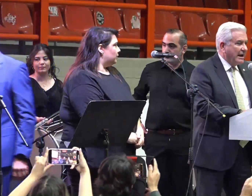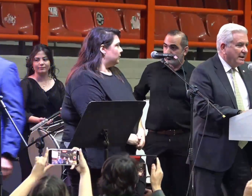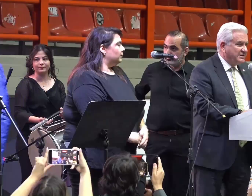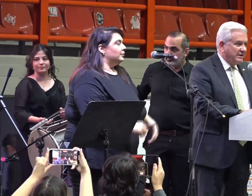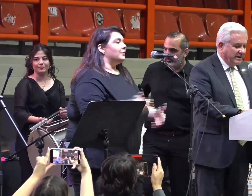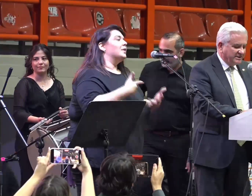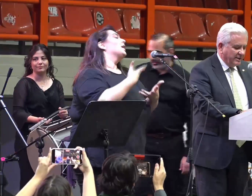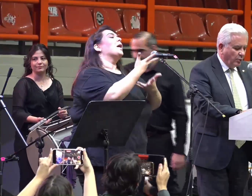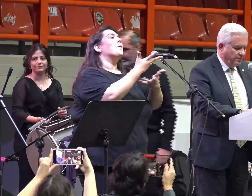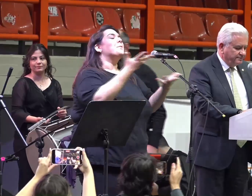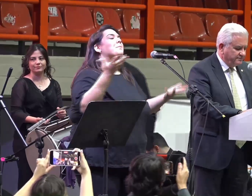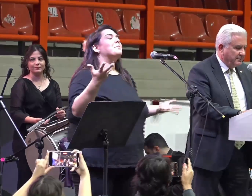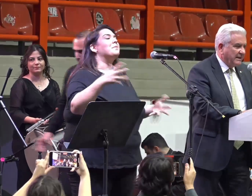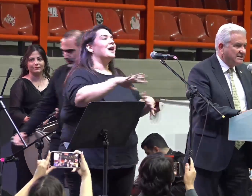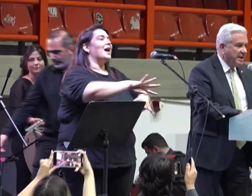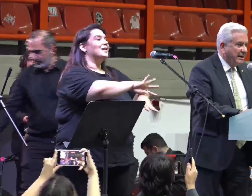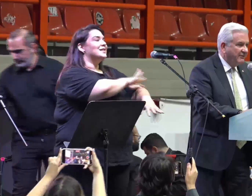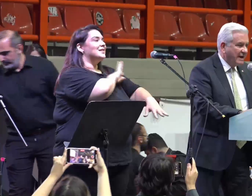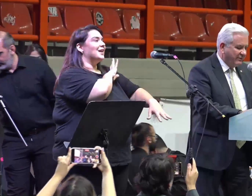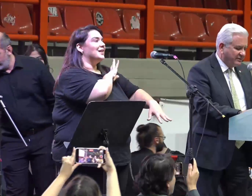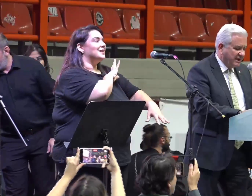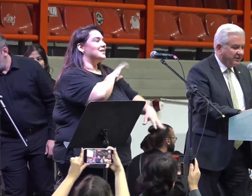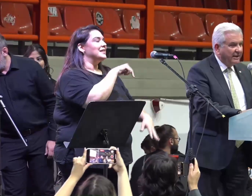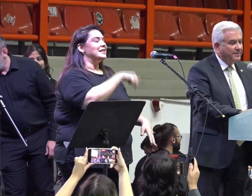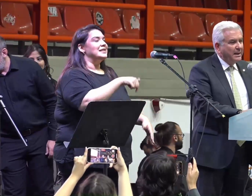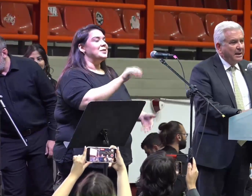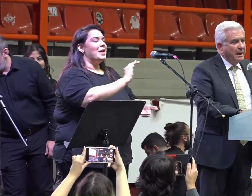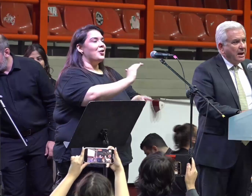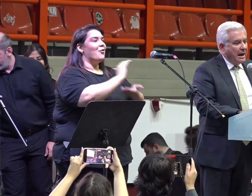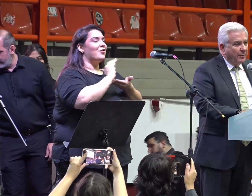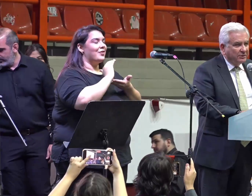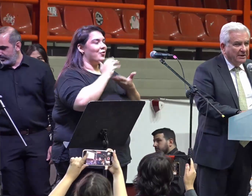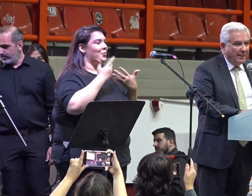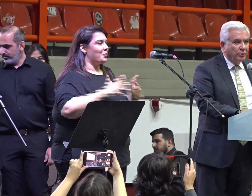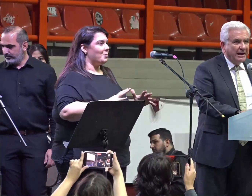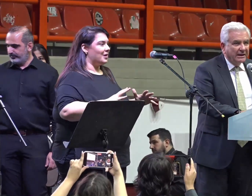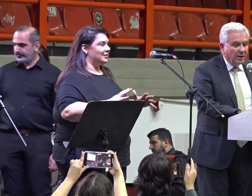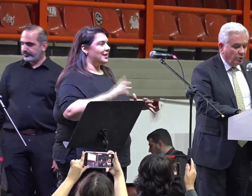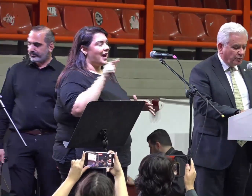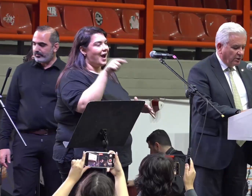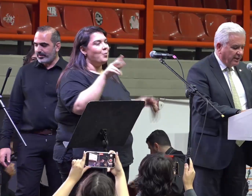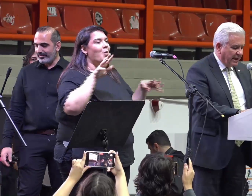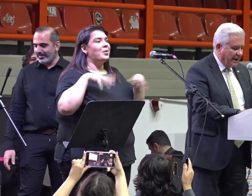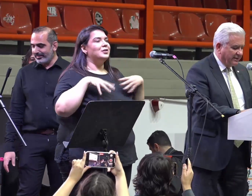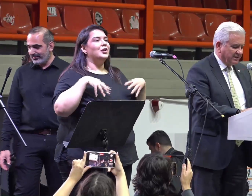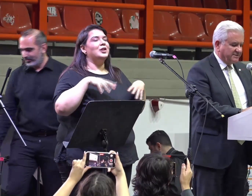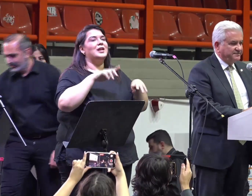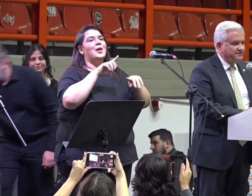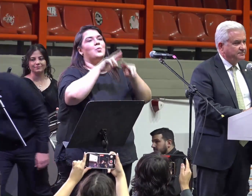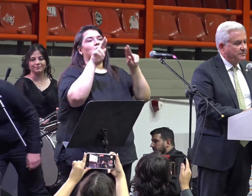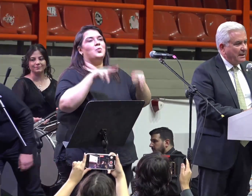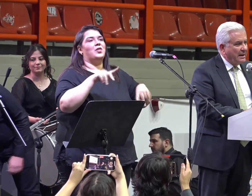Είναι μεγάλη η συγκίνησή μου για τη σημερινή βράβευση αυτή από την Παμποντιακή Ομοσπονδία